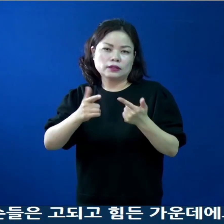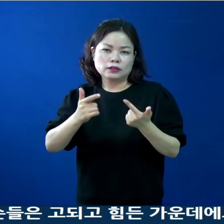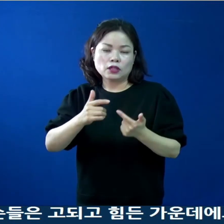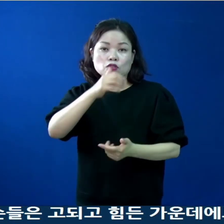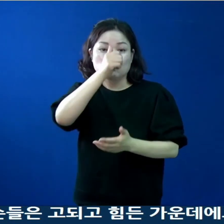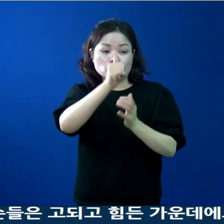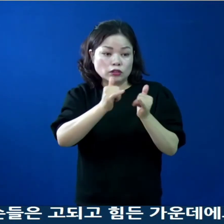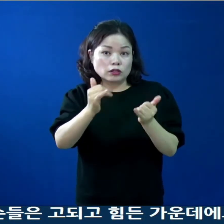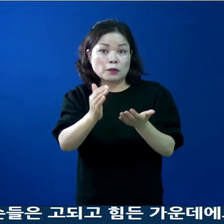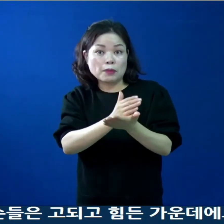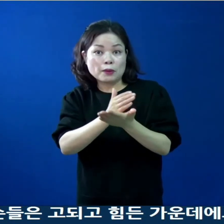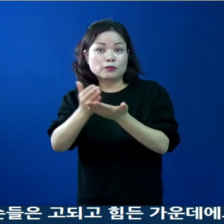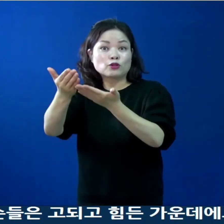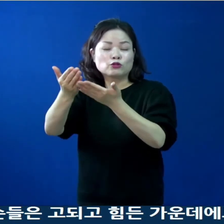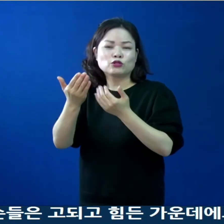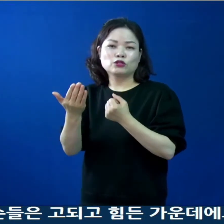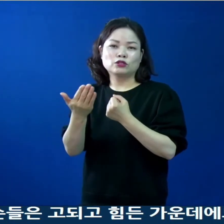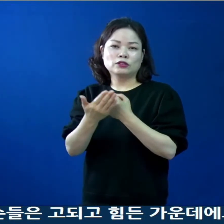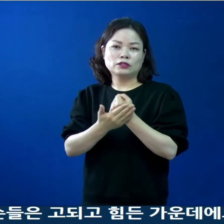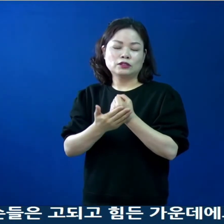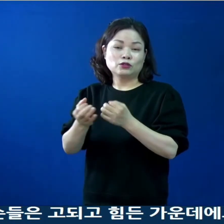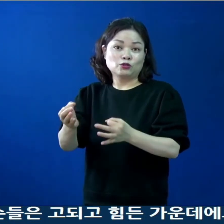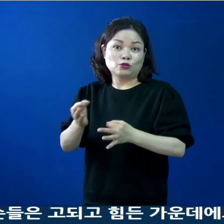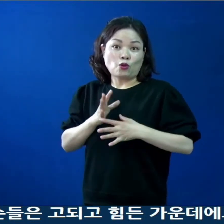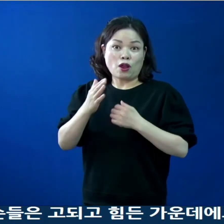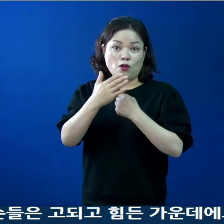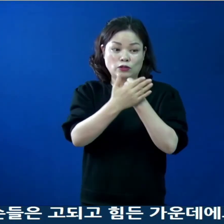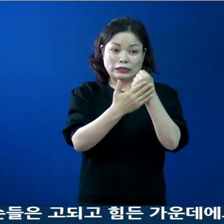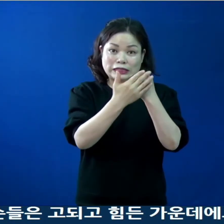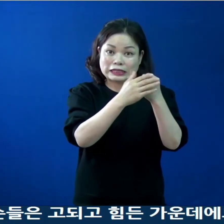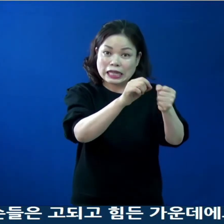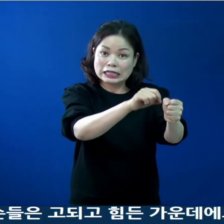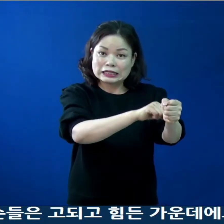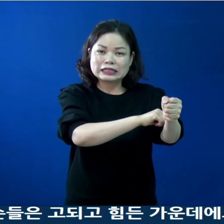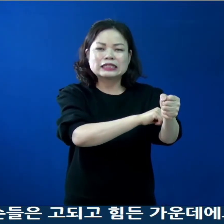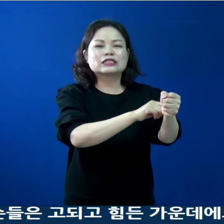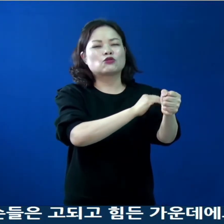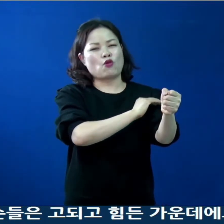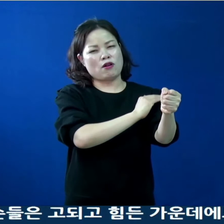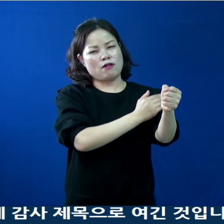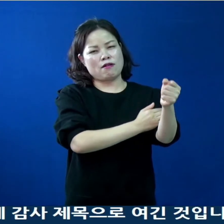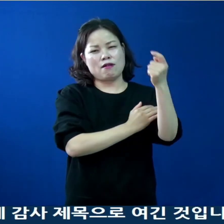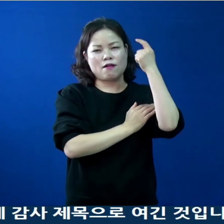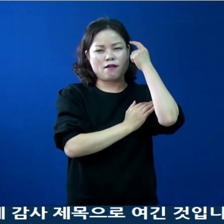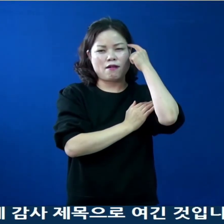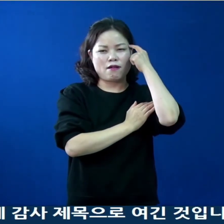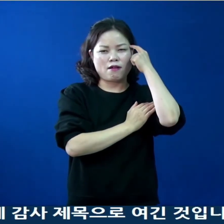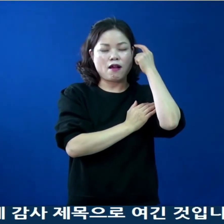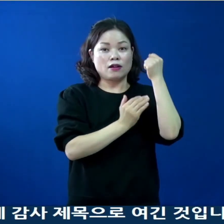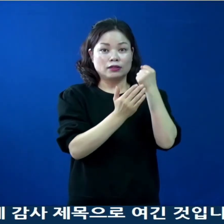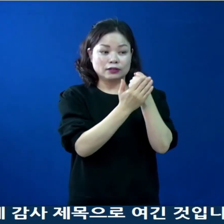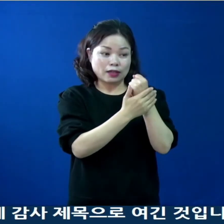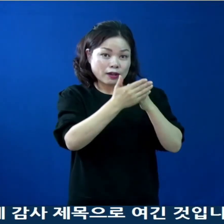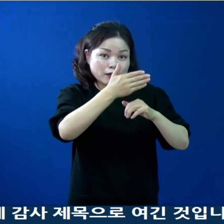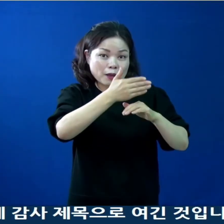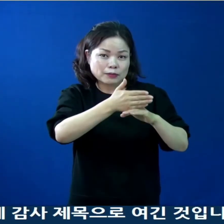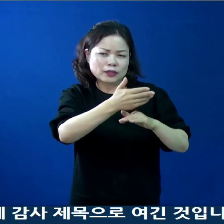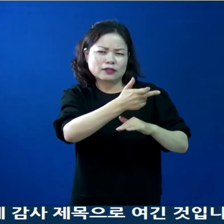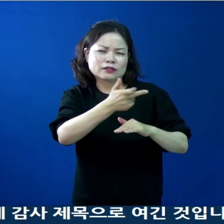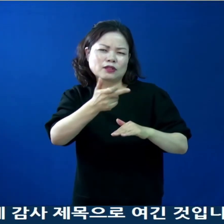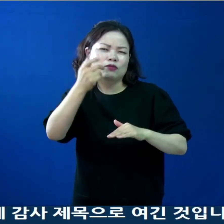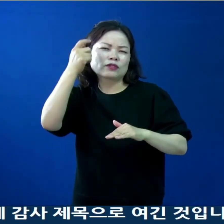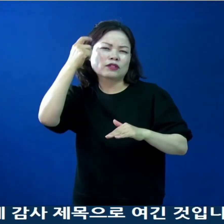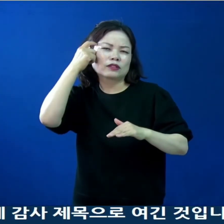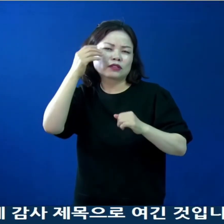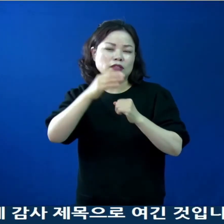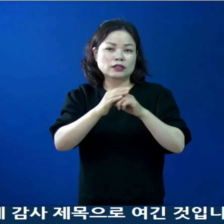죄인에게 베풀어 주신 놀라운 은혜이자 특권이었습니다. 그 은혜와 감사가 얼마나 컸든지 10절